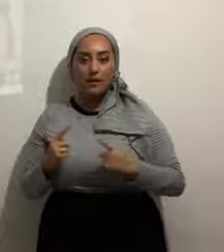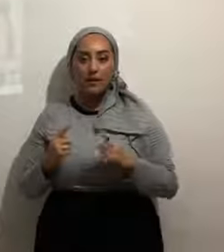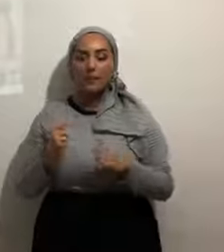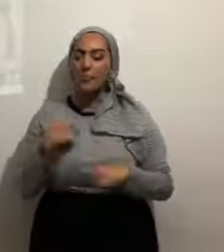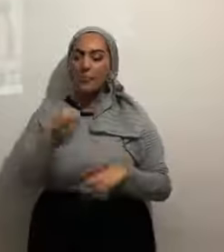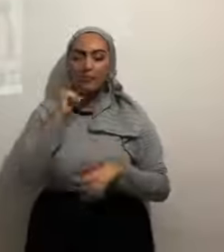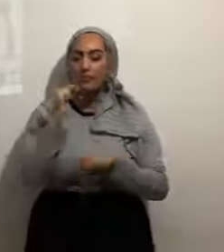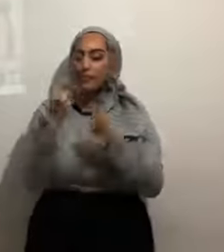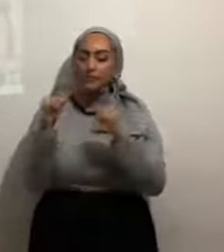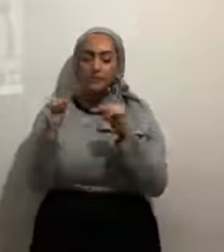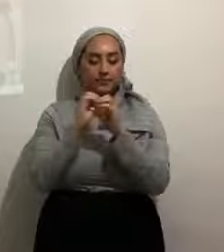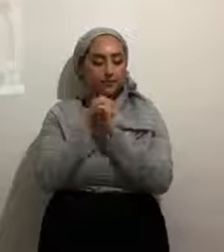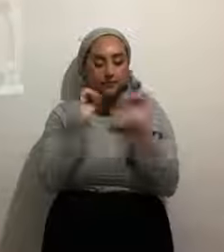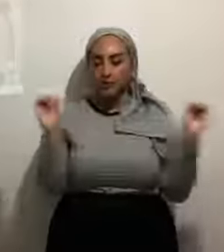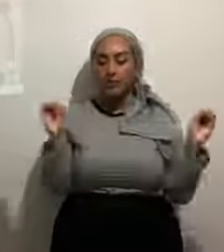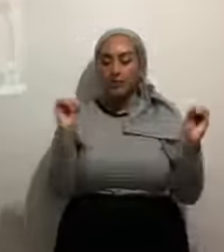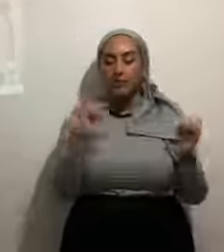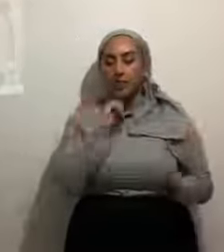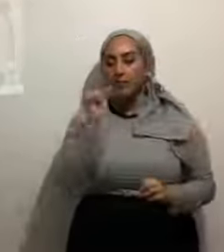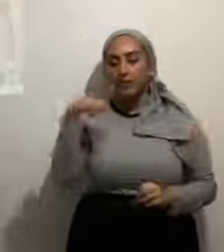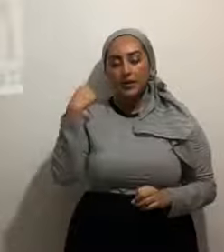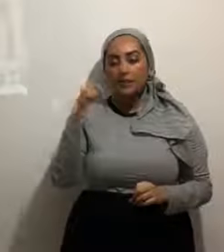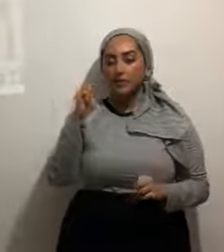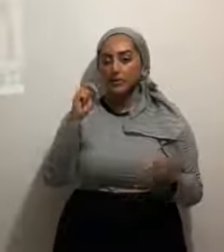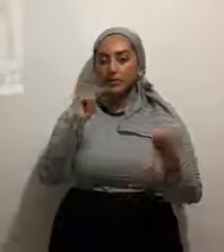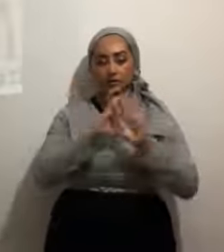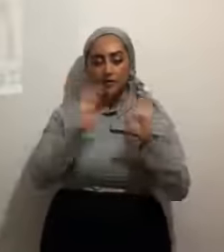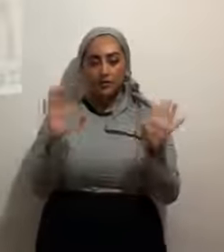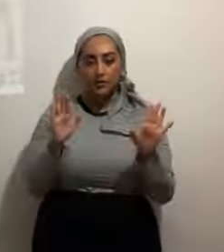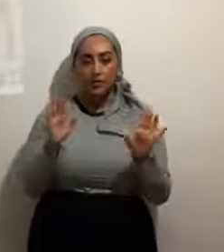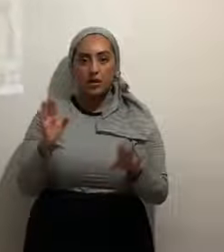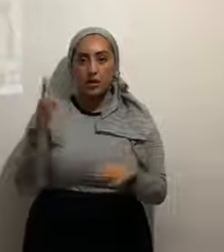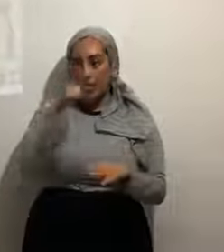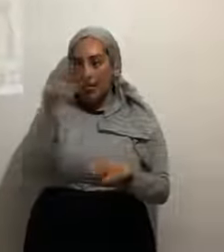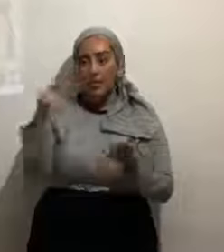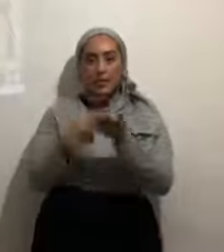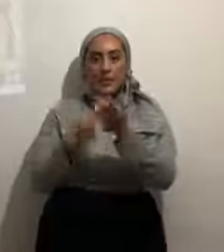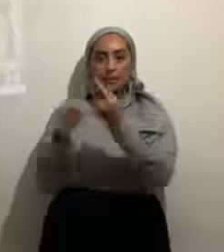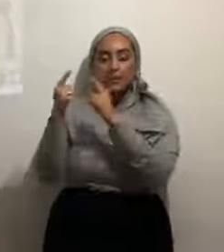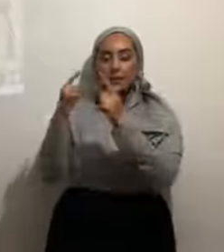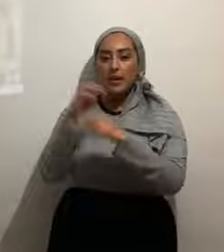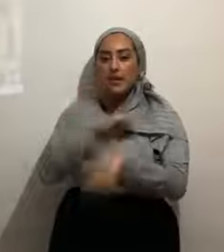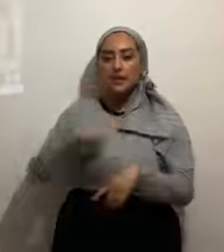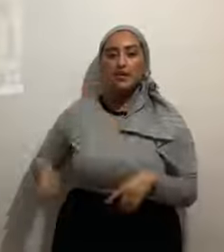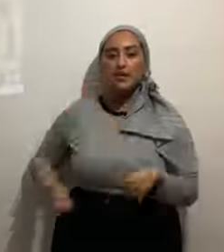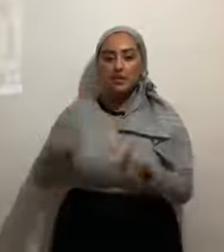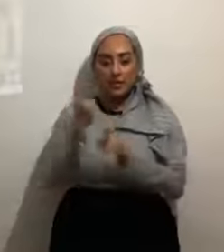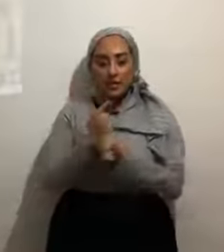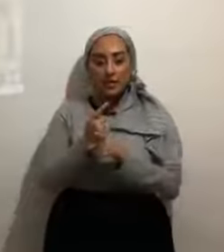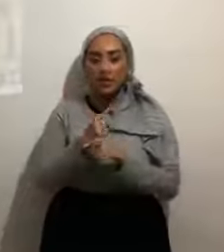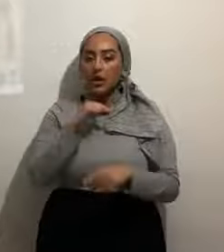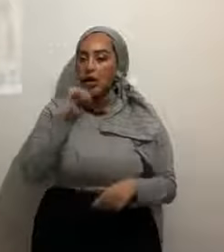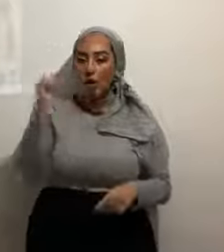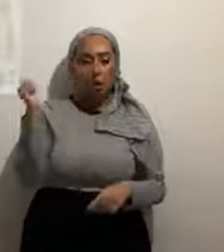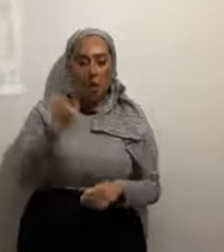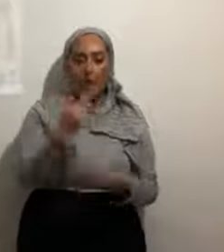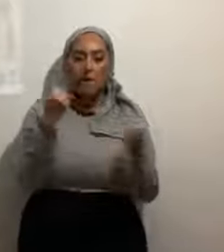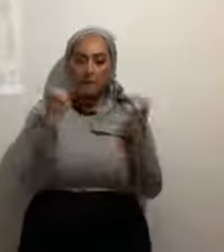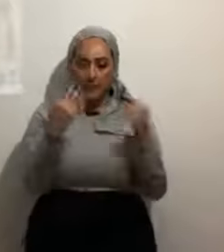diciendo lo que eras, hermanos. ¿O no hablan mal del Mesías? No todos, porque ya muchos hermanos de